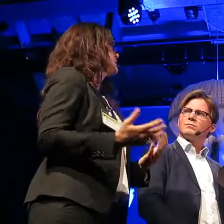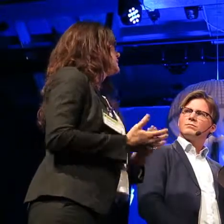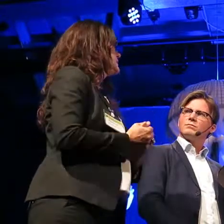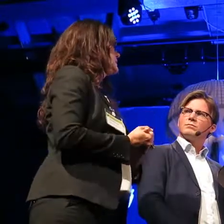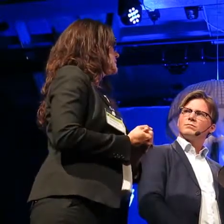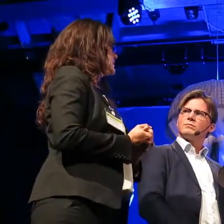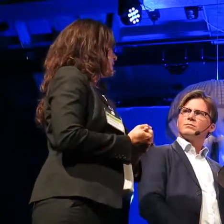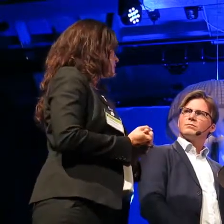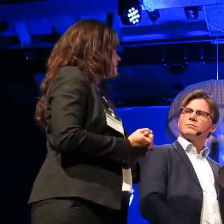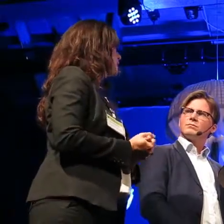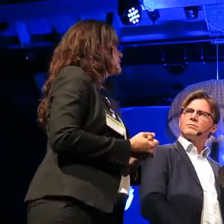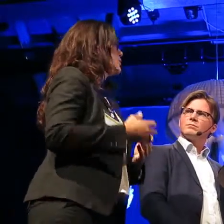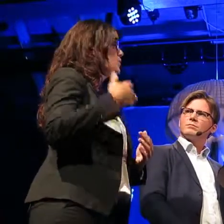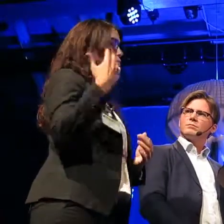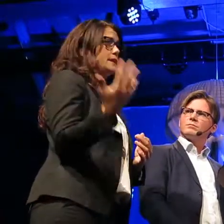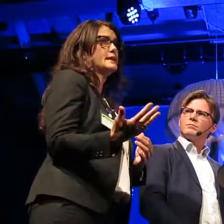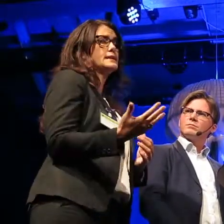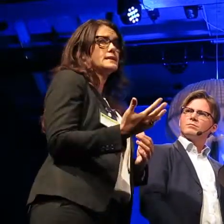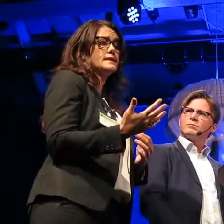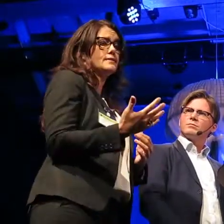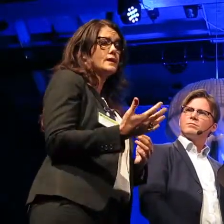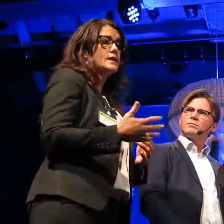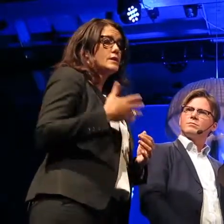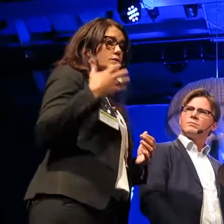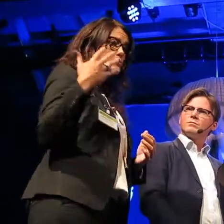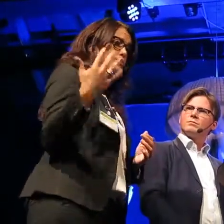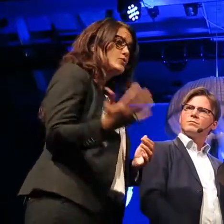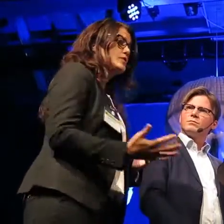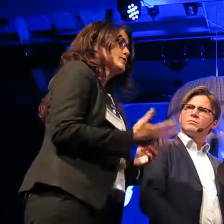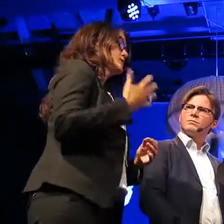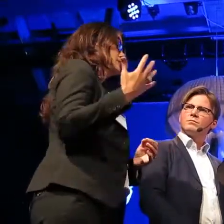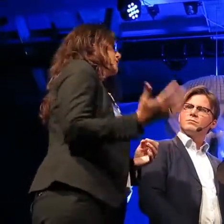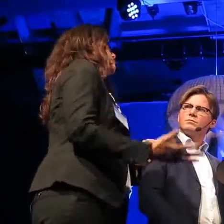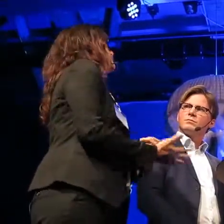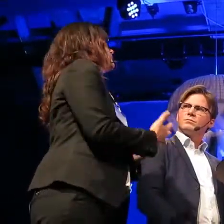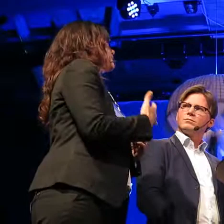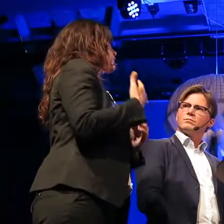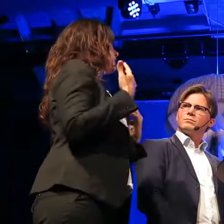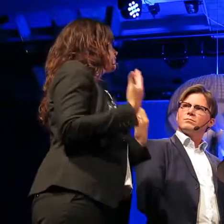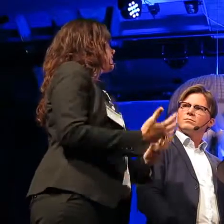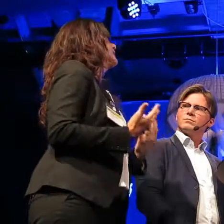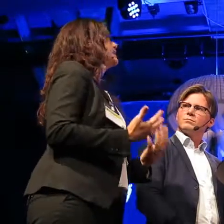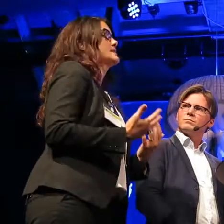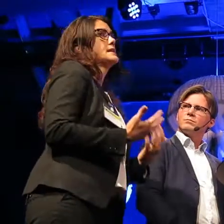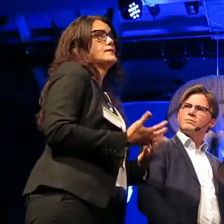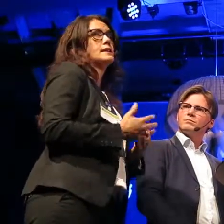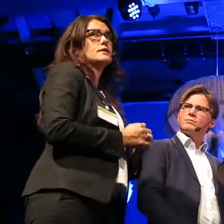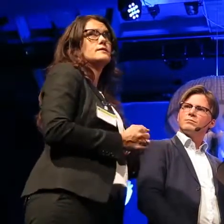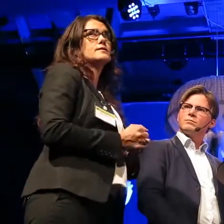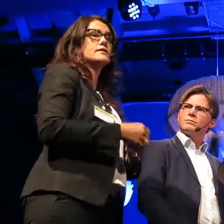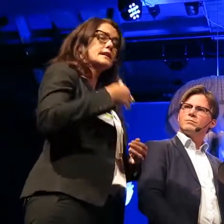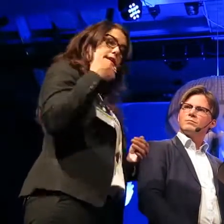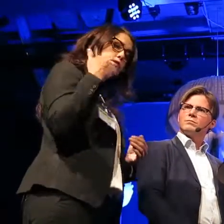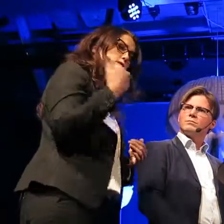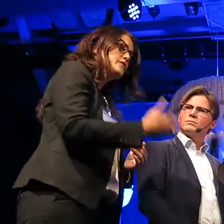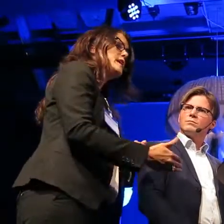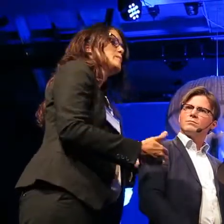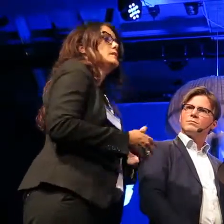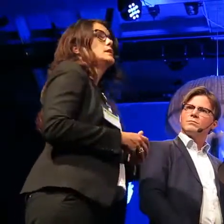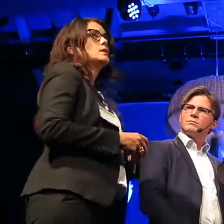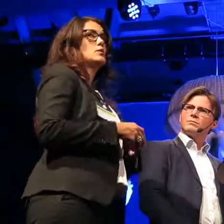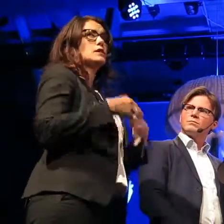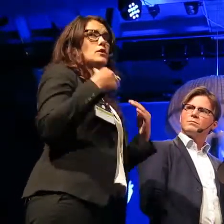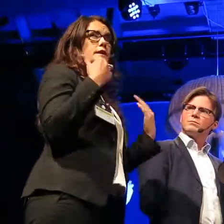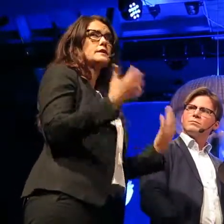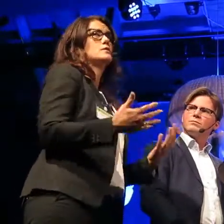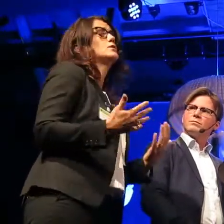till exempel sådana här dagar och olika initiativ, så får vi fortsatt tryck i frågan och fler kan se vikten av att vi verkligen når